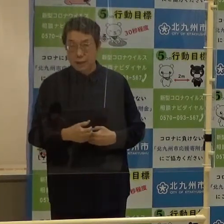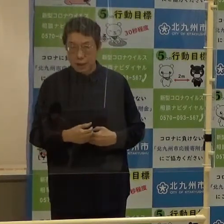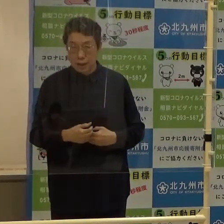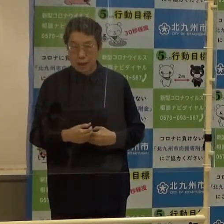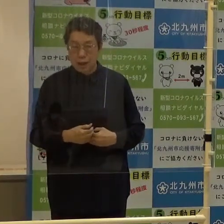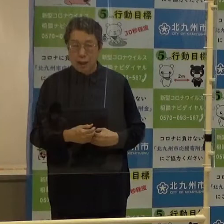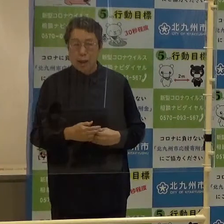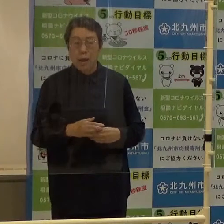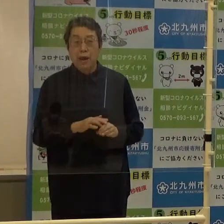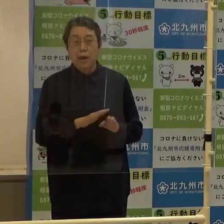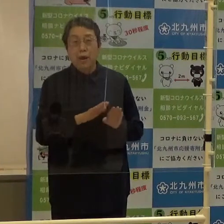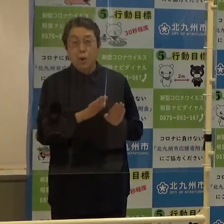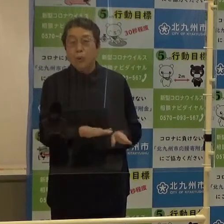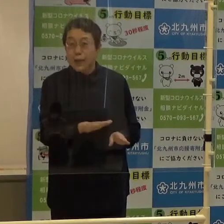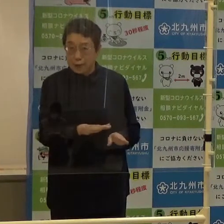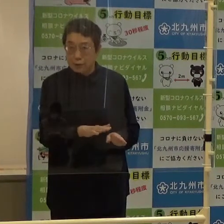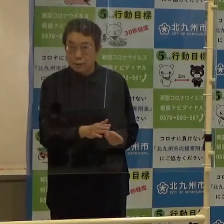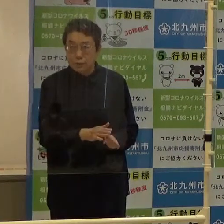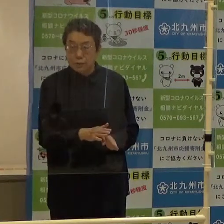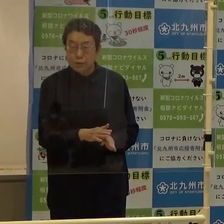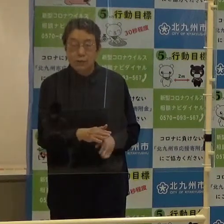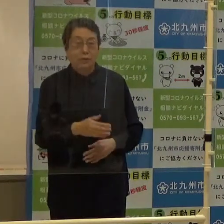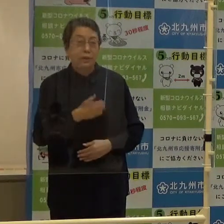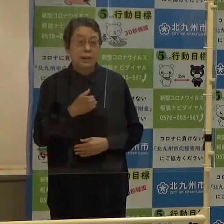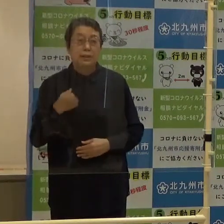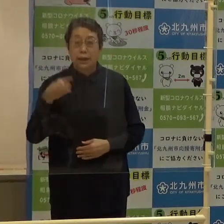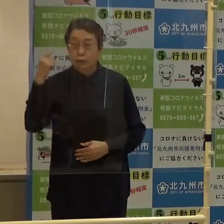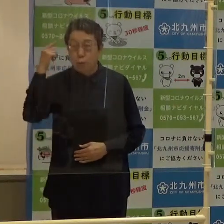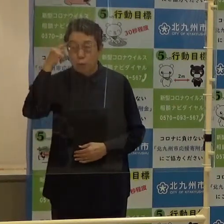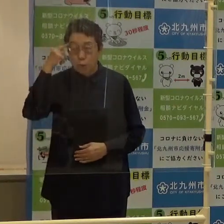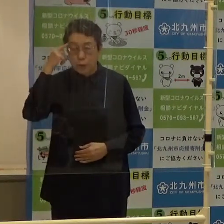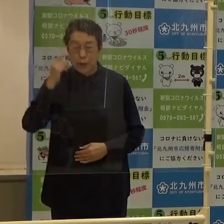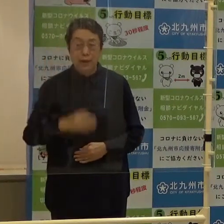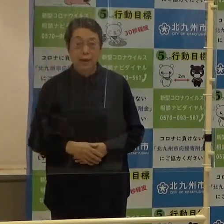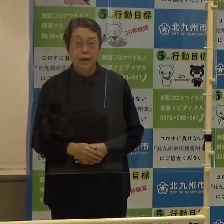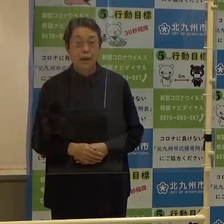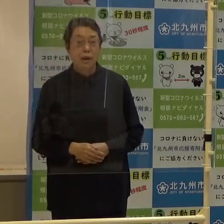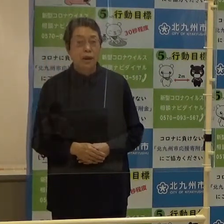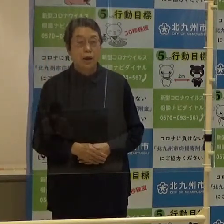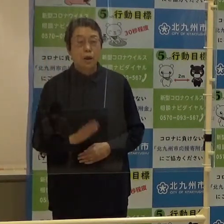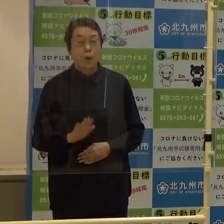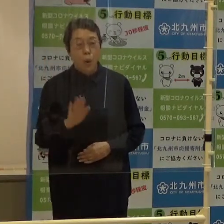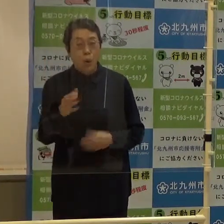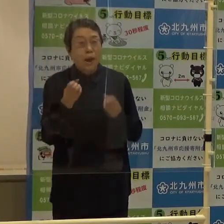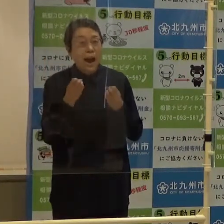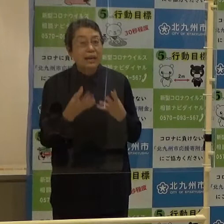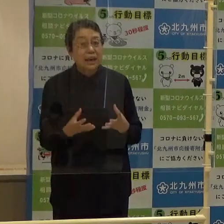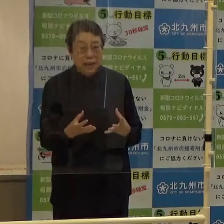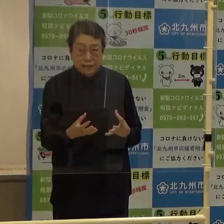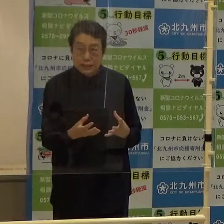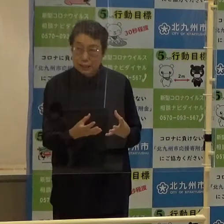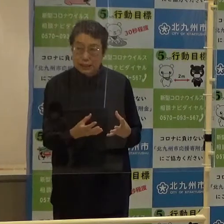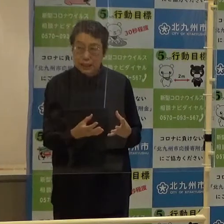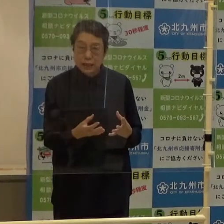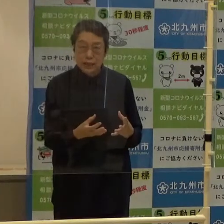ないかということで、今後も新規の散発的な発生はあり得る